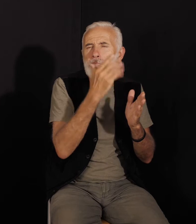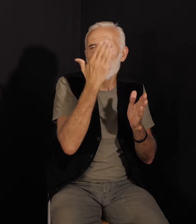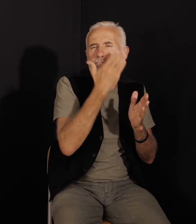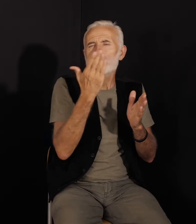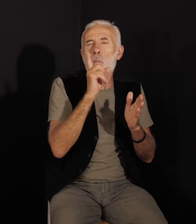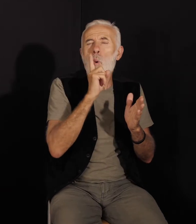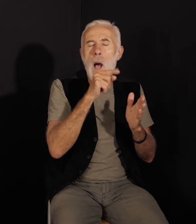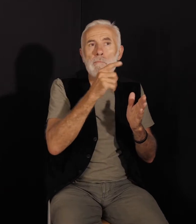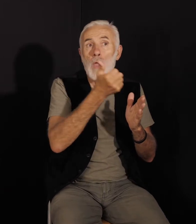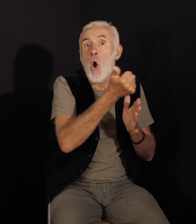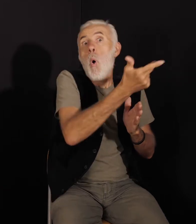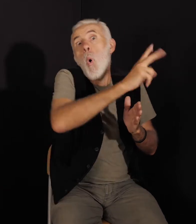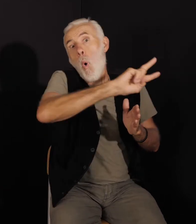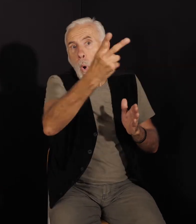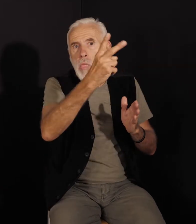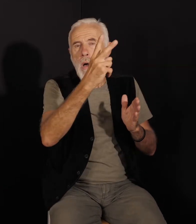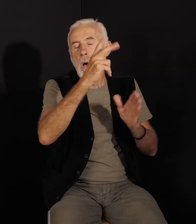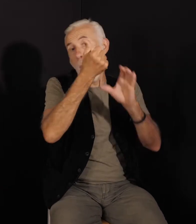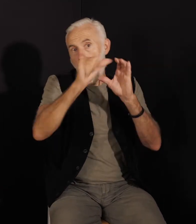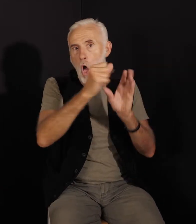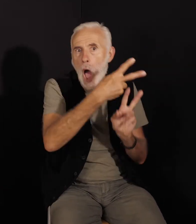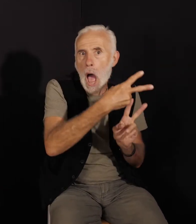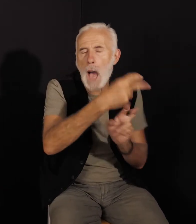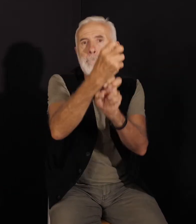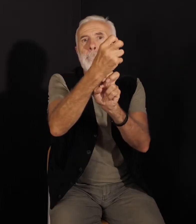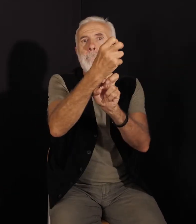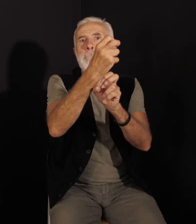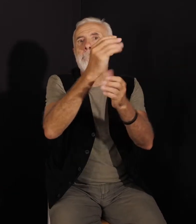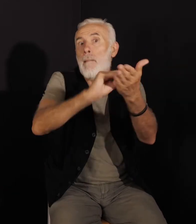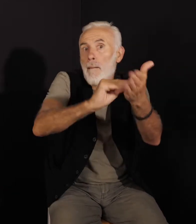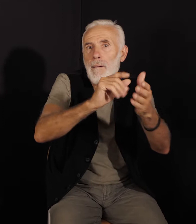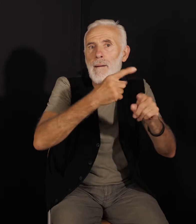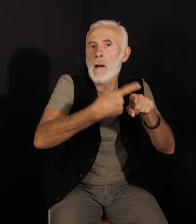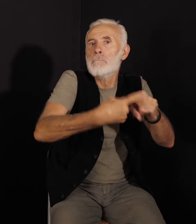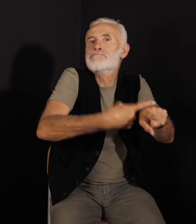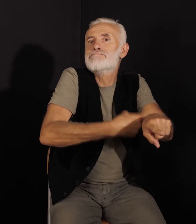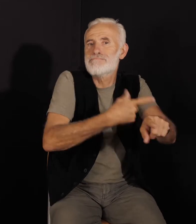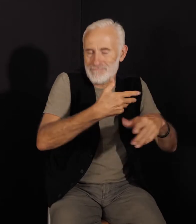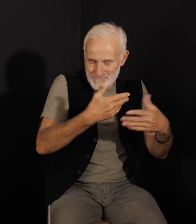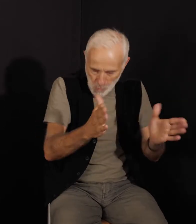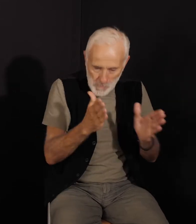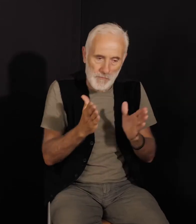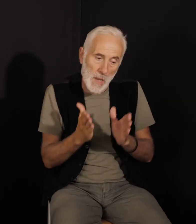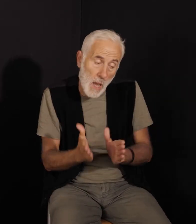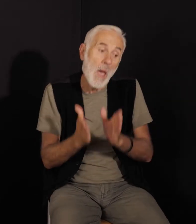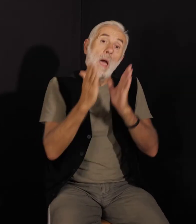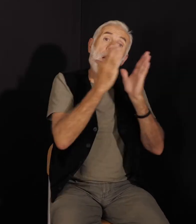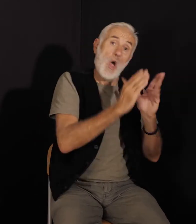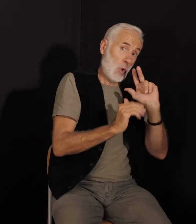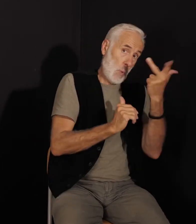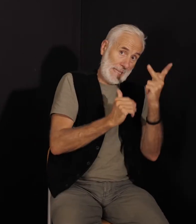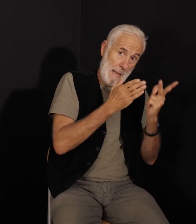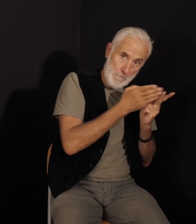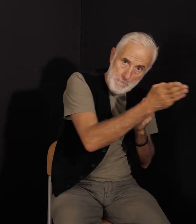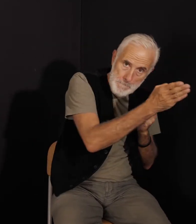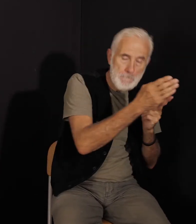normes. Et puis la dernière collection, c'est la collection instrumentale, qui comporte des titres en rapport avec